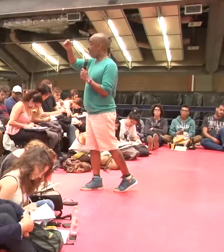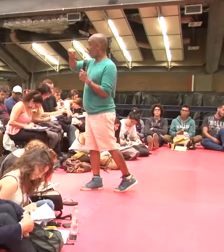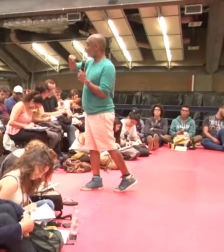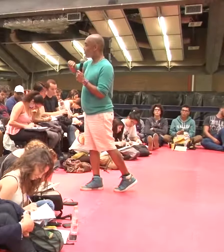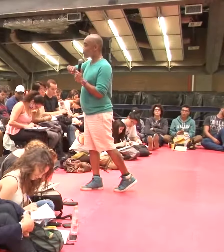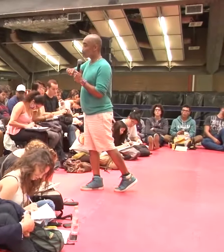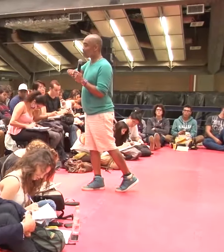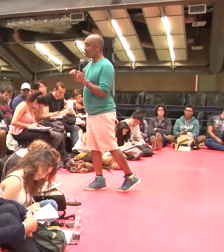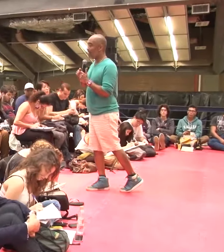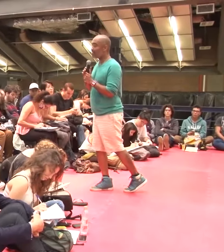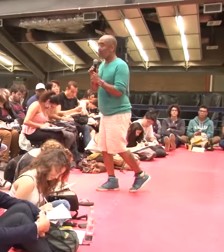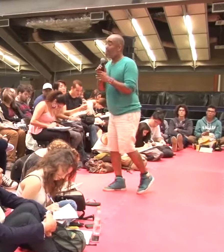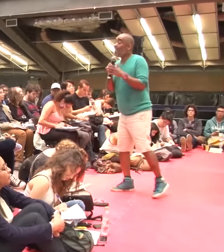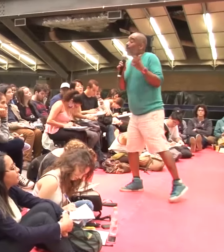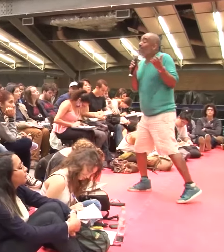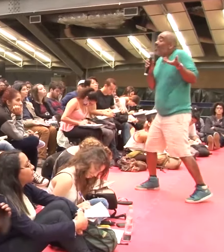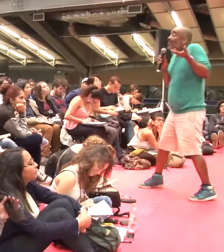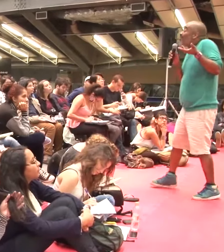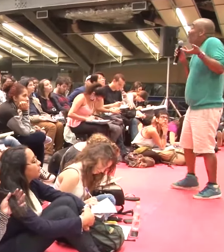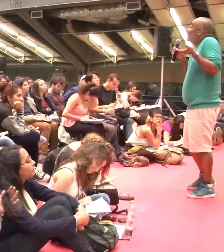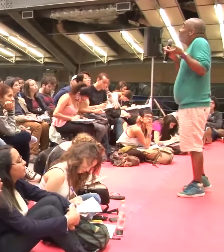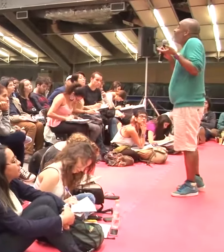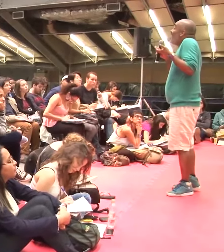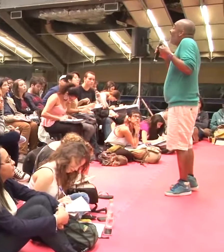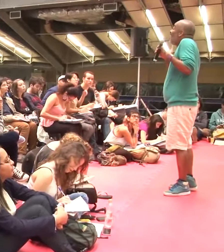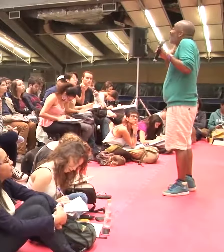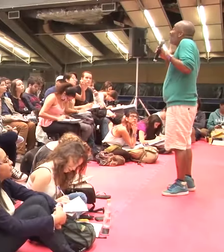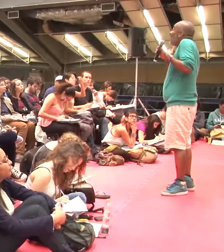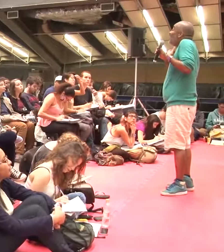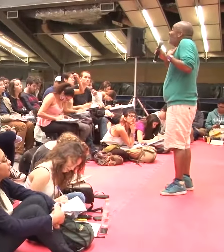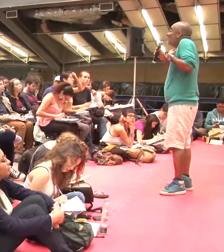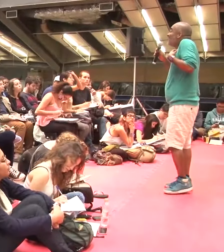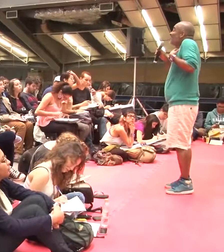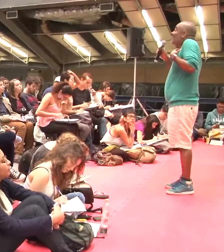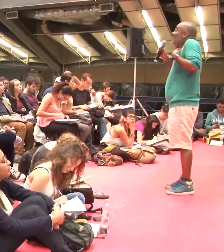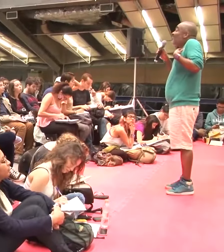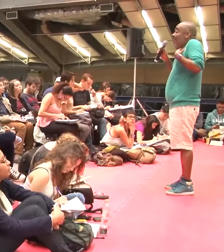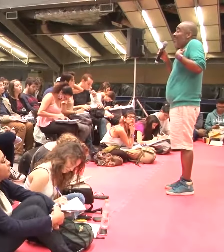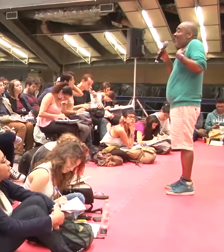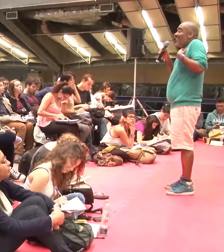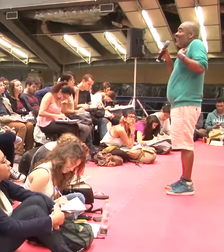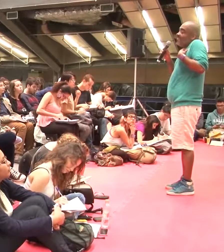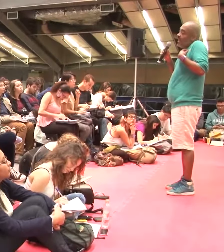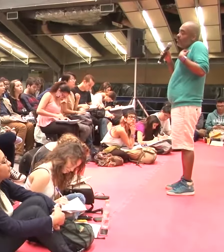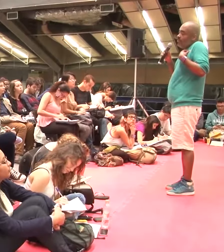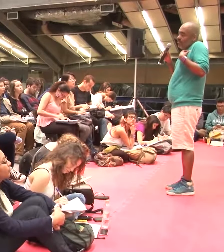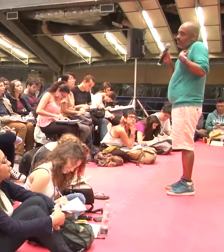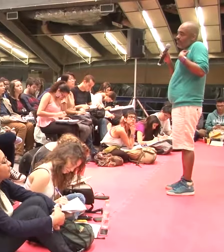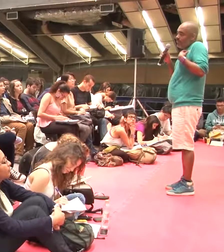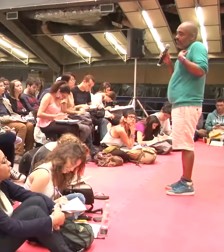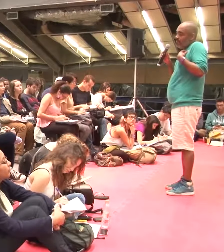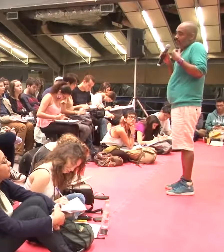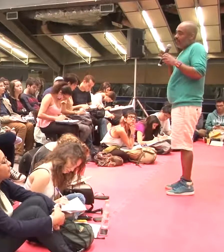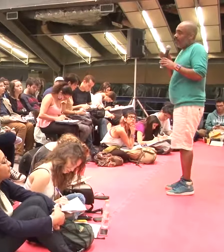de melhores condições sociais, e portanto, eu também, mãe, saio do